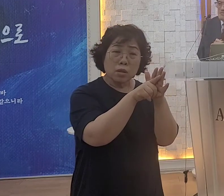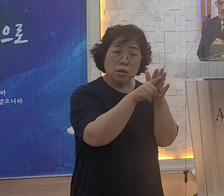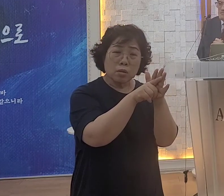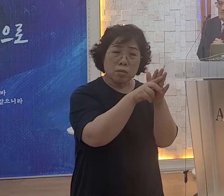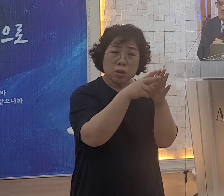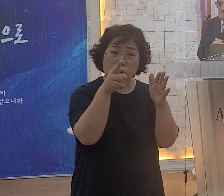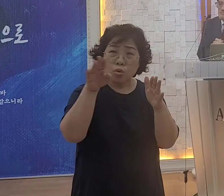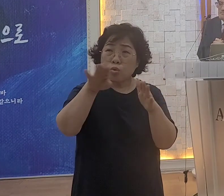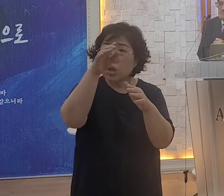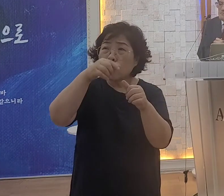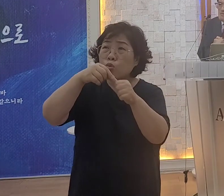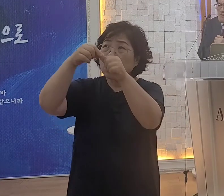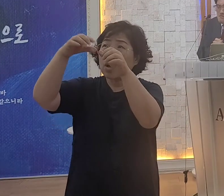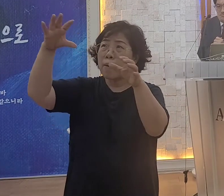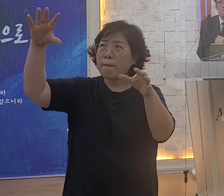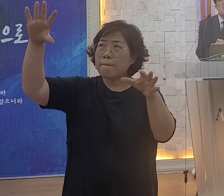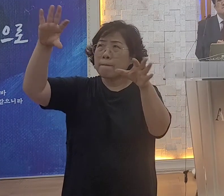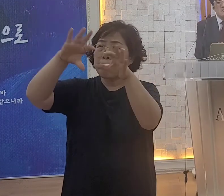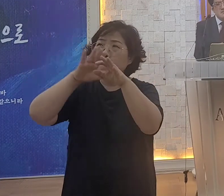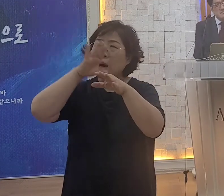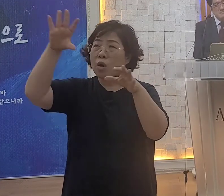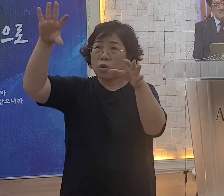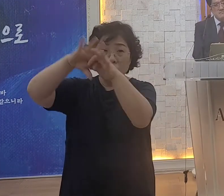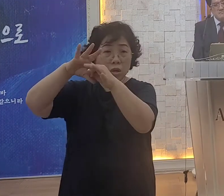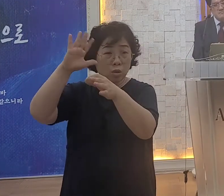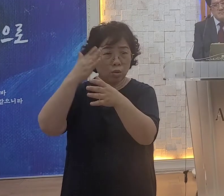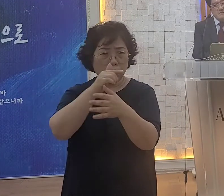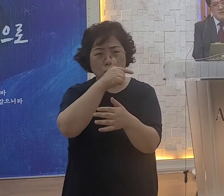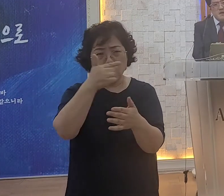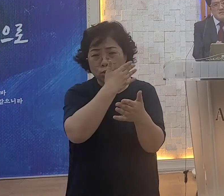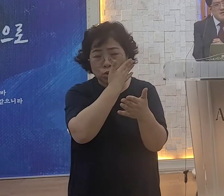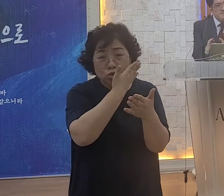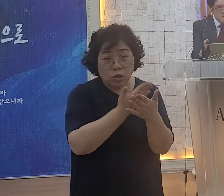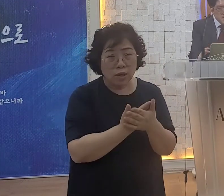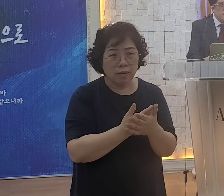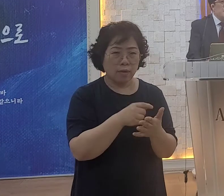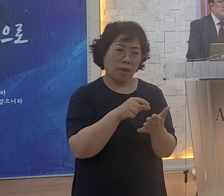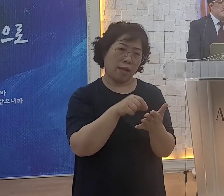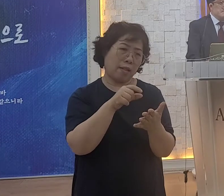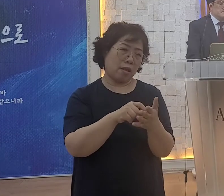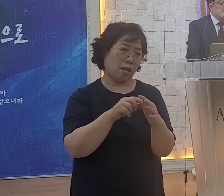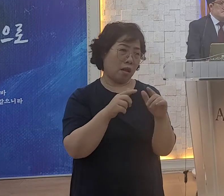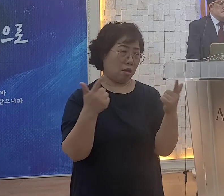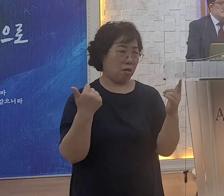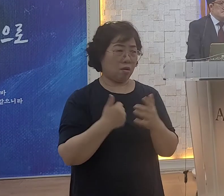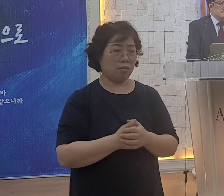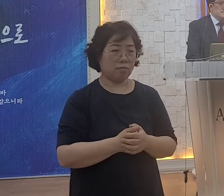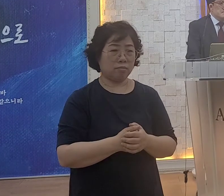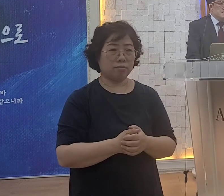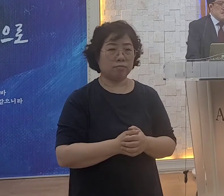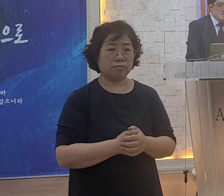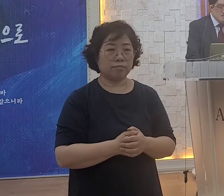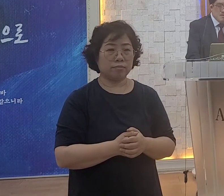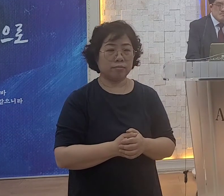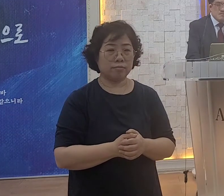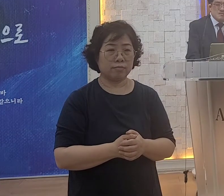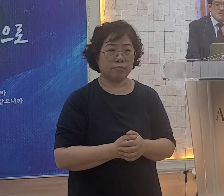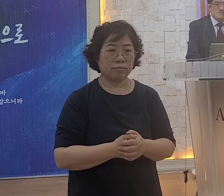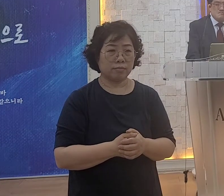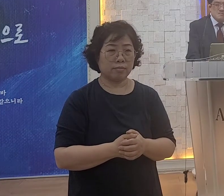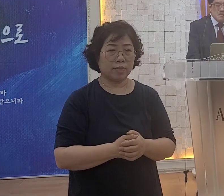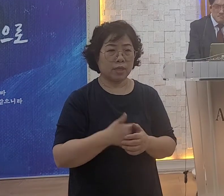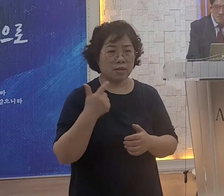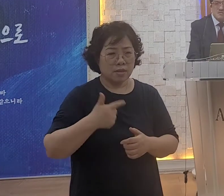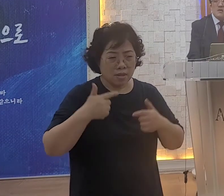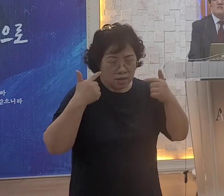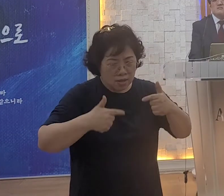구원과 직결돼요. 얼마나 중요합니다. 이게 간단한 문제가 아니라 참 늘 말씀드려요.